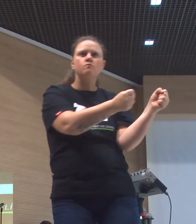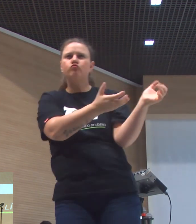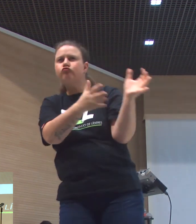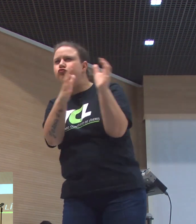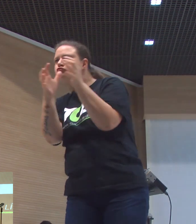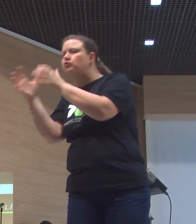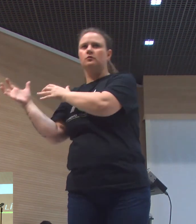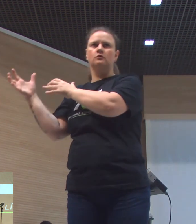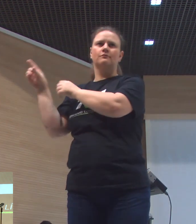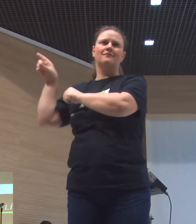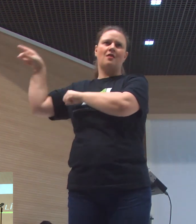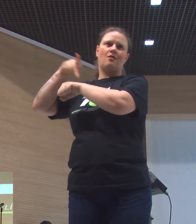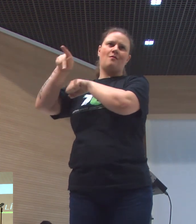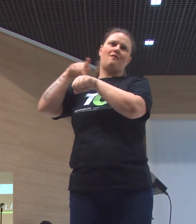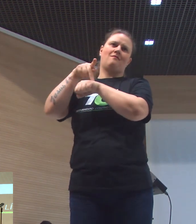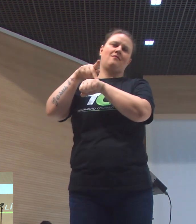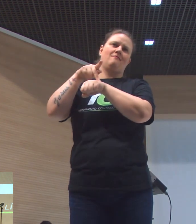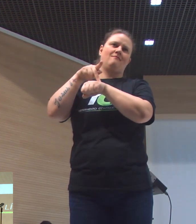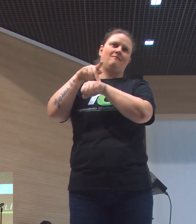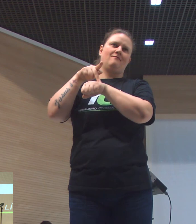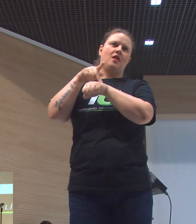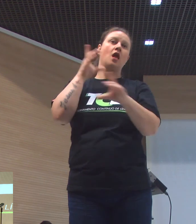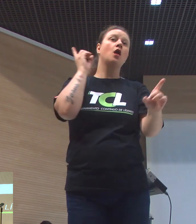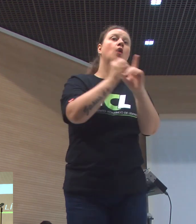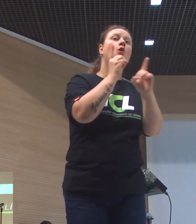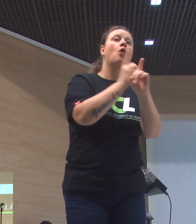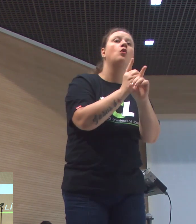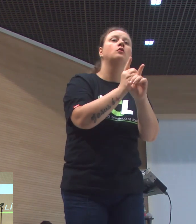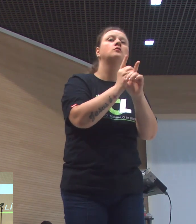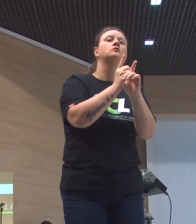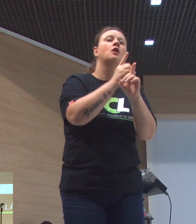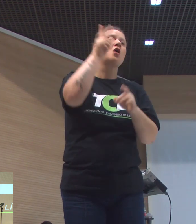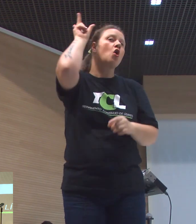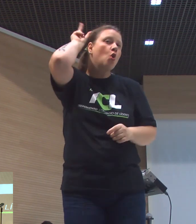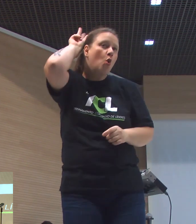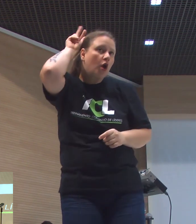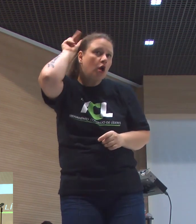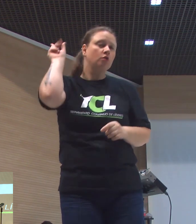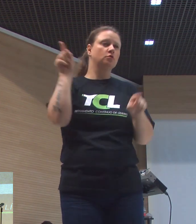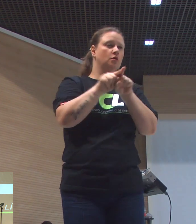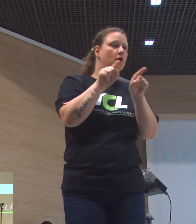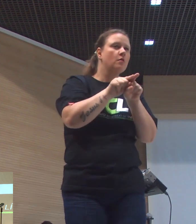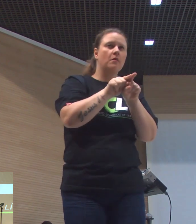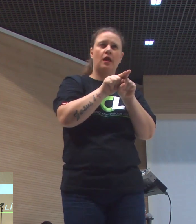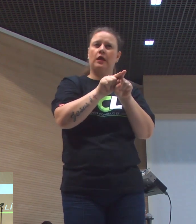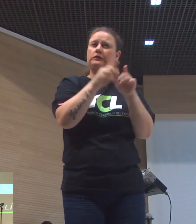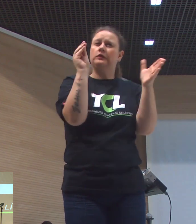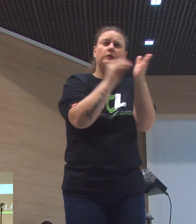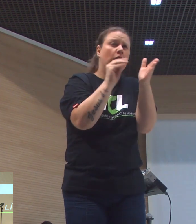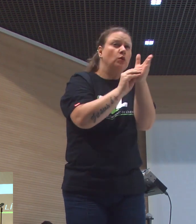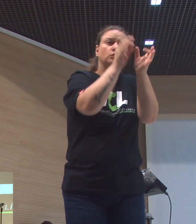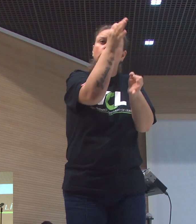Com isso, eles vieram, encontraram os indígenas, foram injustos com os indígenas de todas as maneiras.